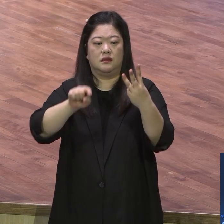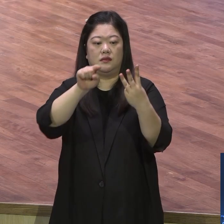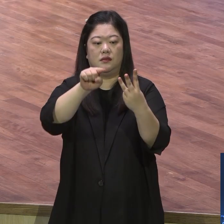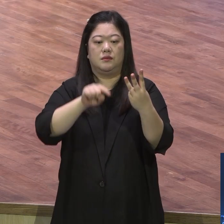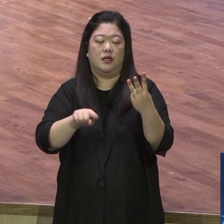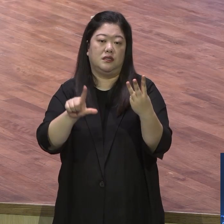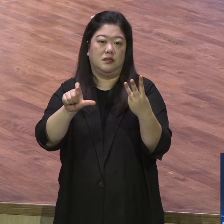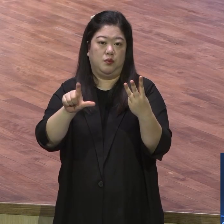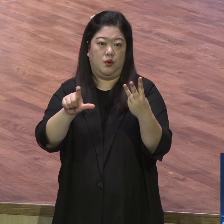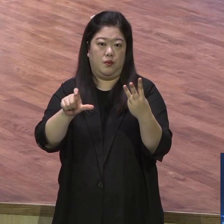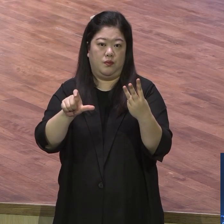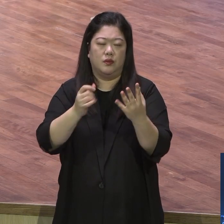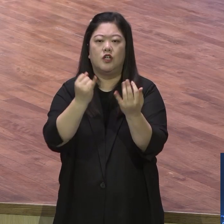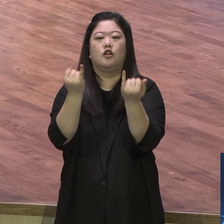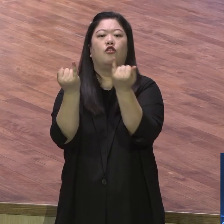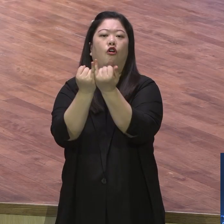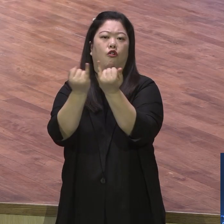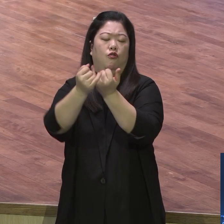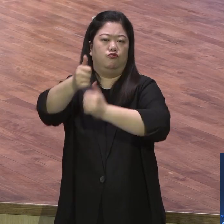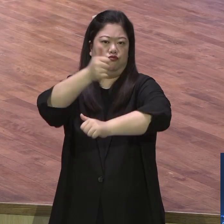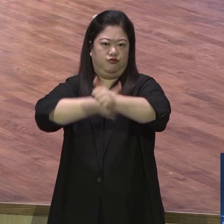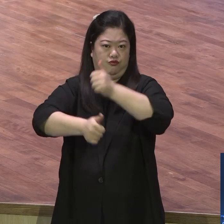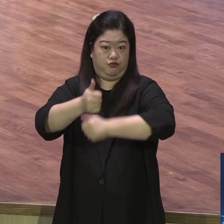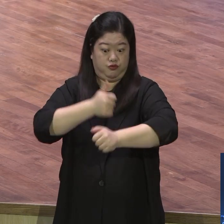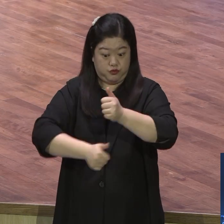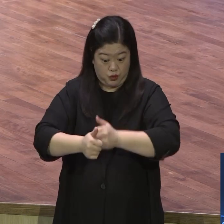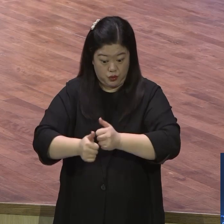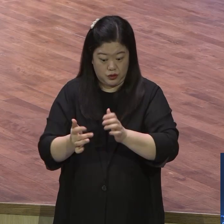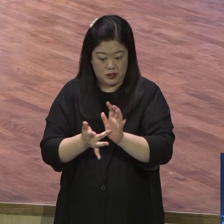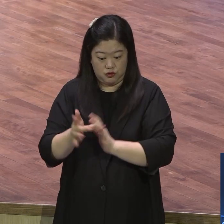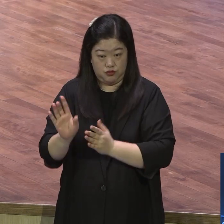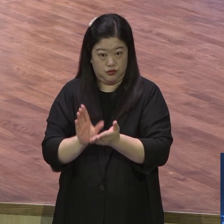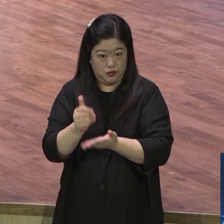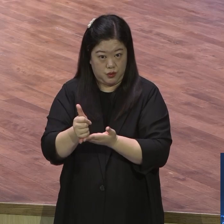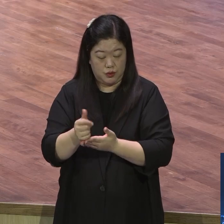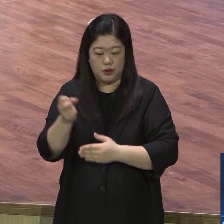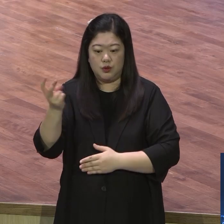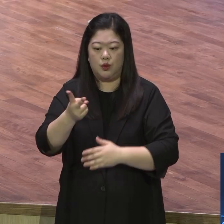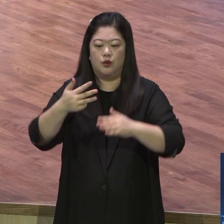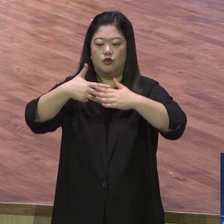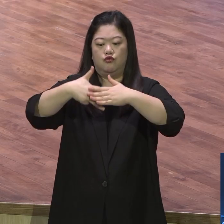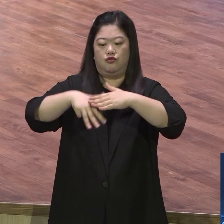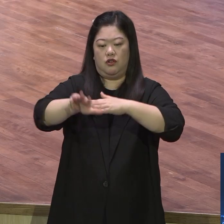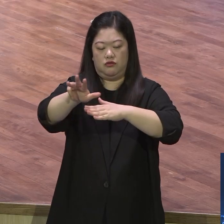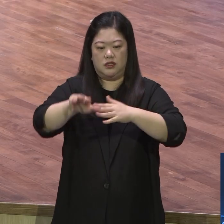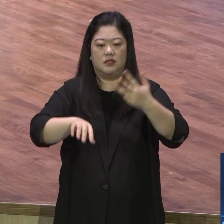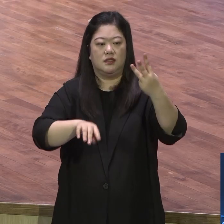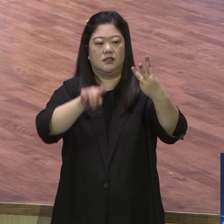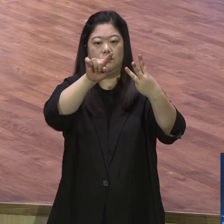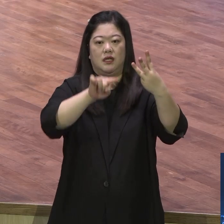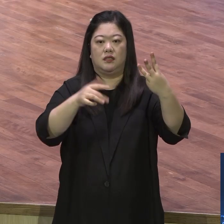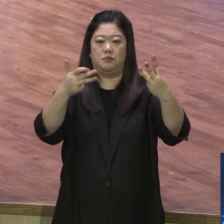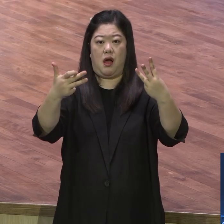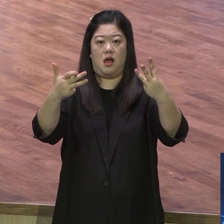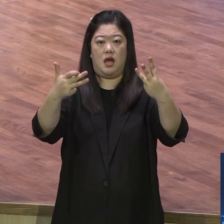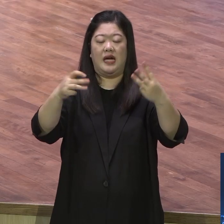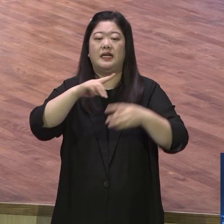하나님이 주신 말씀 여자의 후손 예수의 시도 상세기 3장 18절 희생제사의 비밀